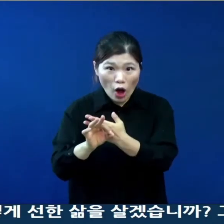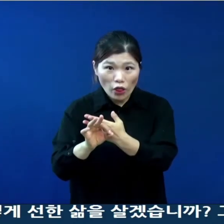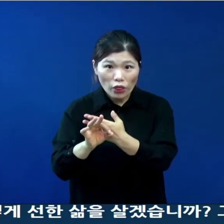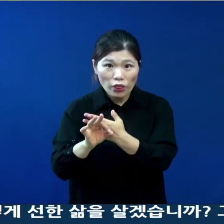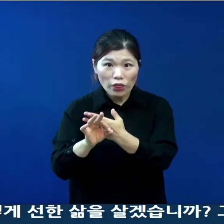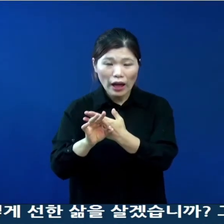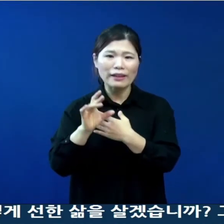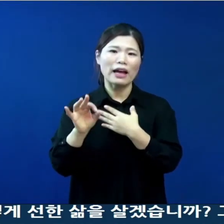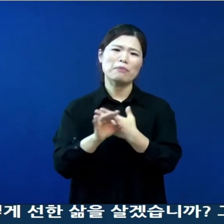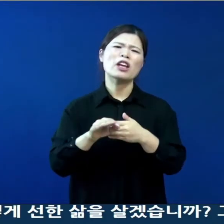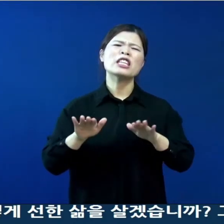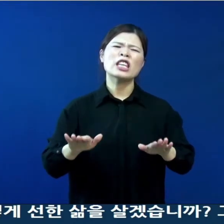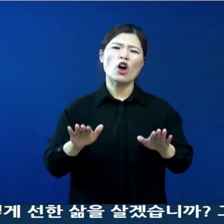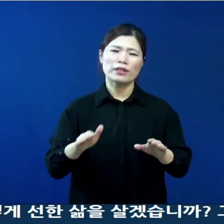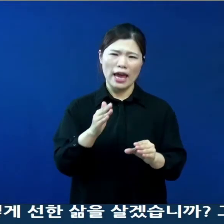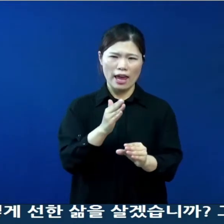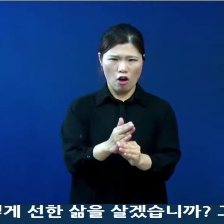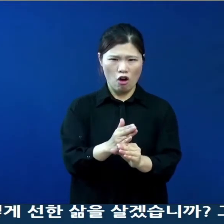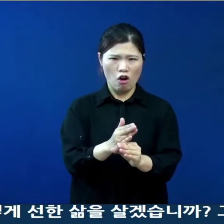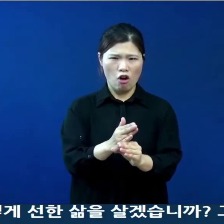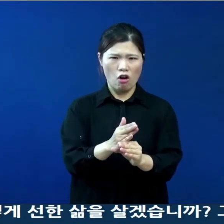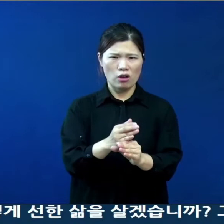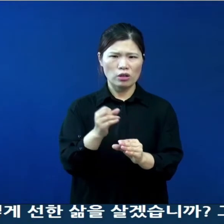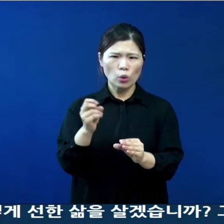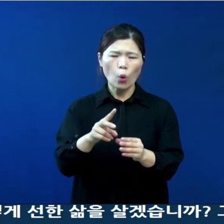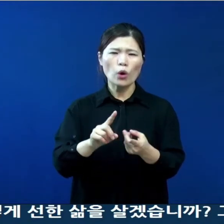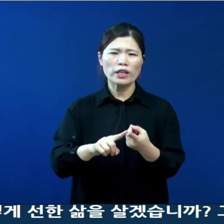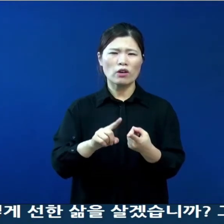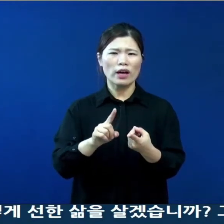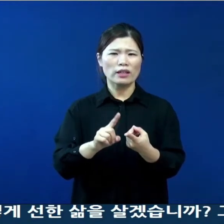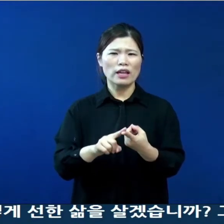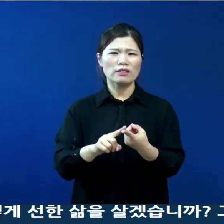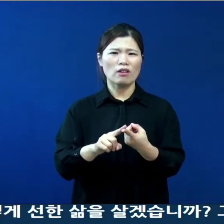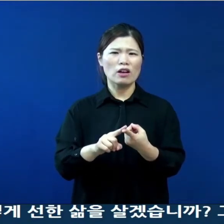현재형 부정사입니다. 현재형 부정사는 다른 것이 아니라